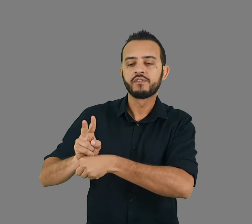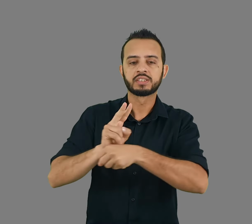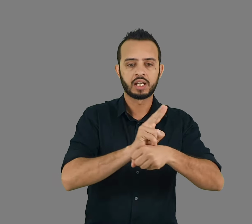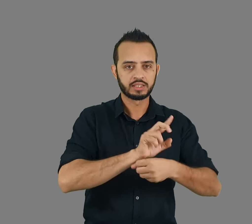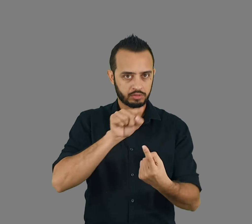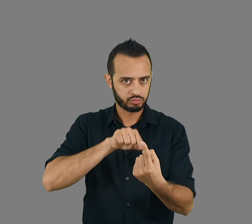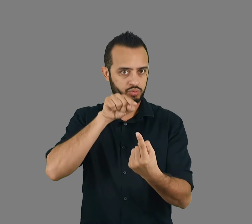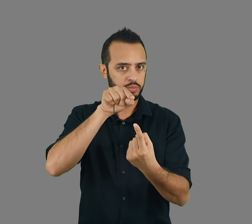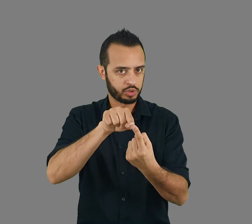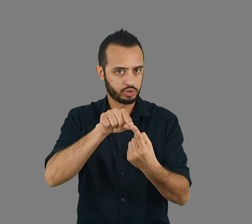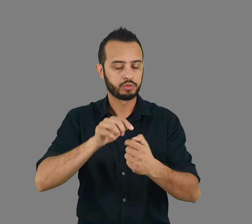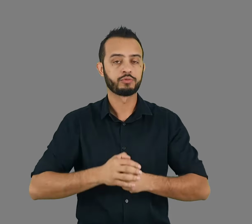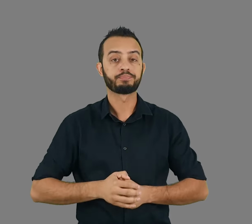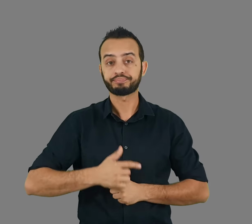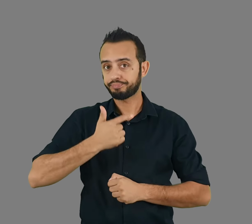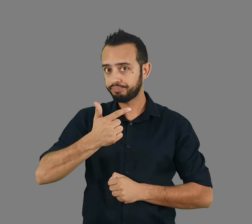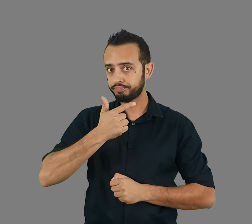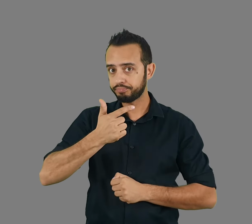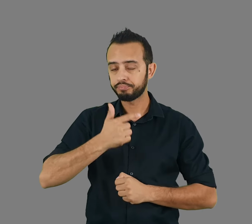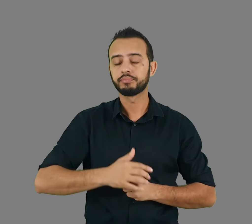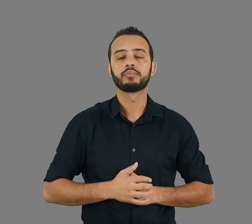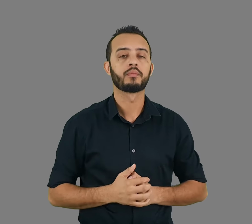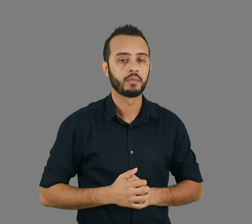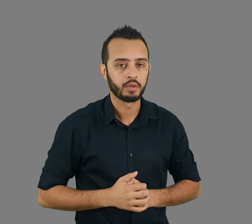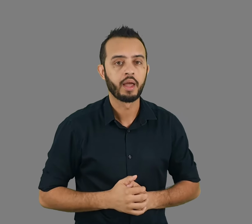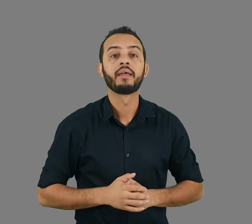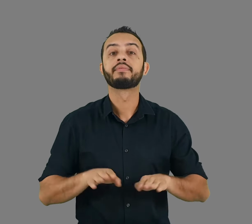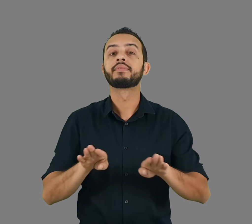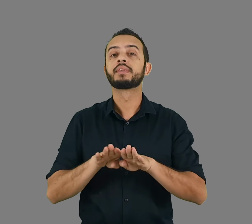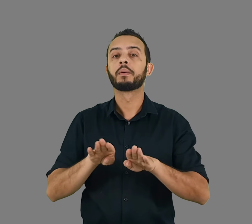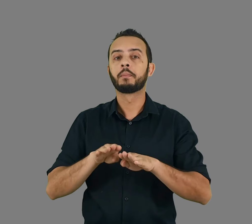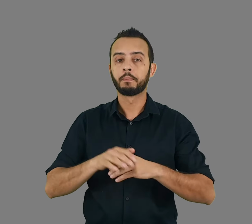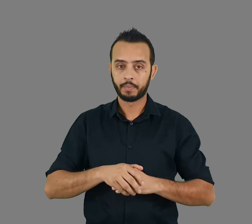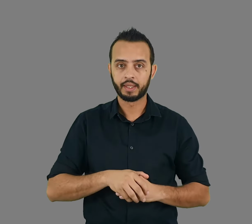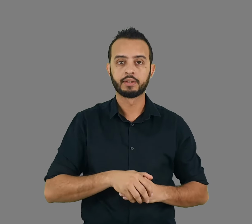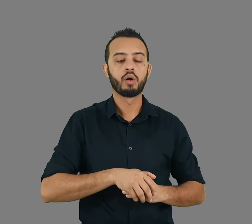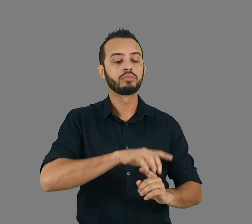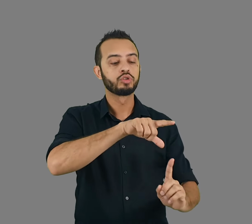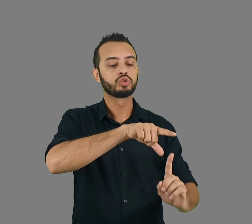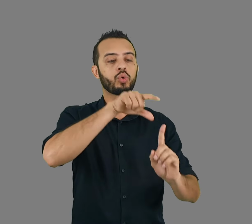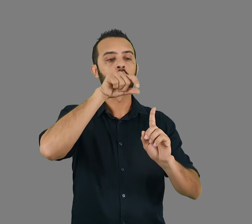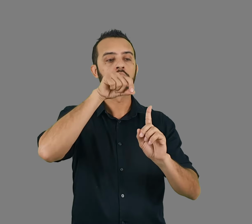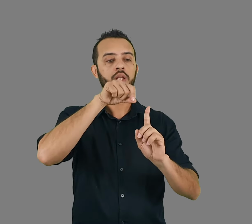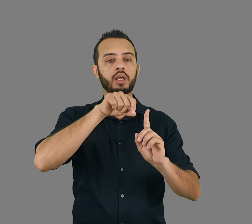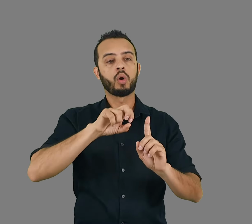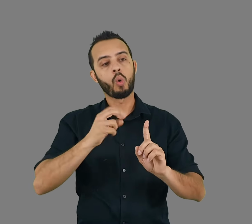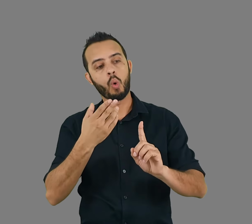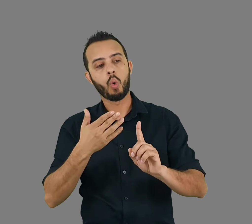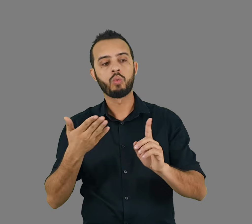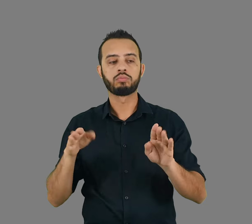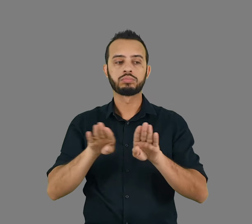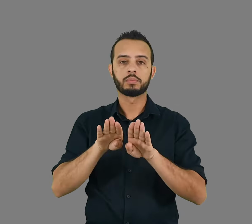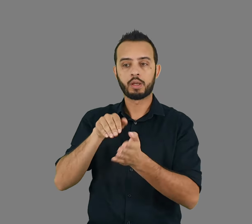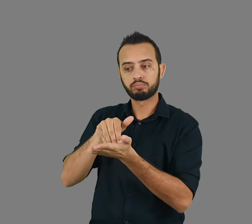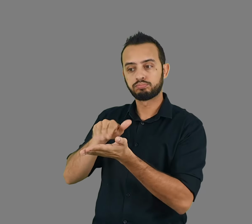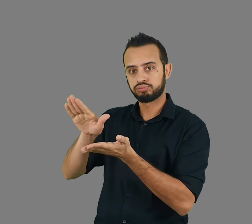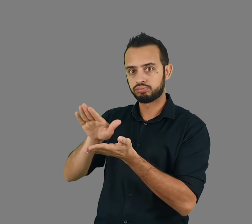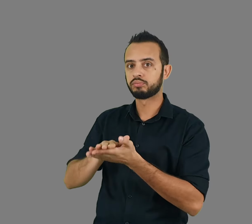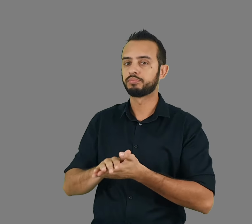objetivos. 2. Eleger e destituir os administradores. 3.